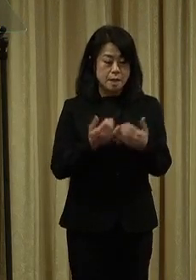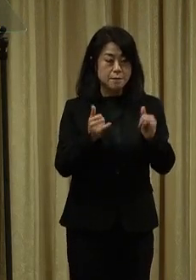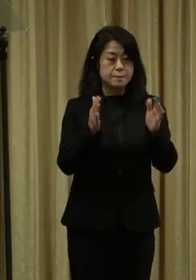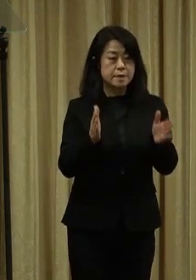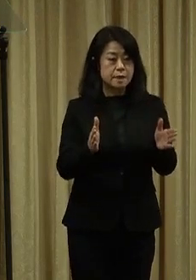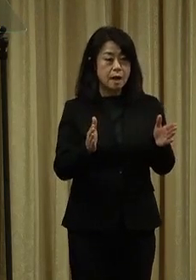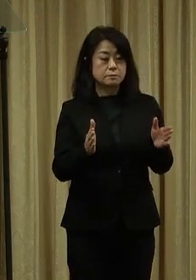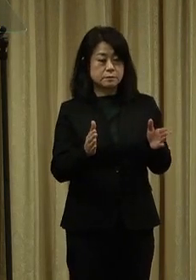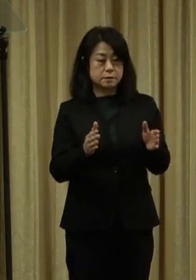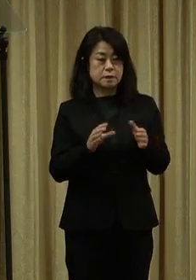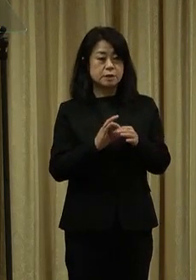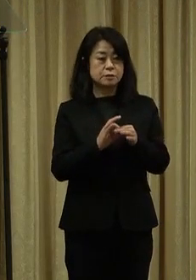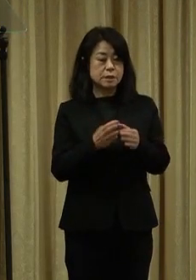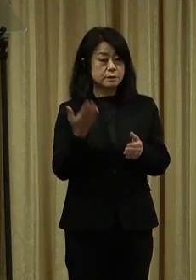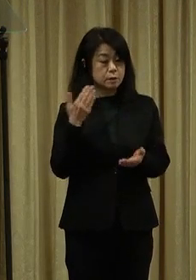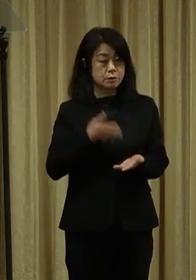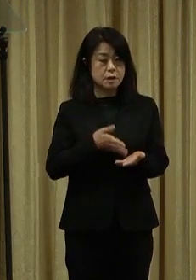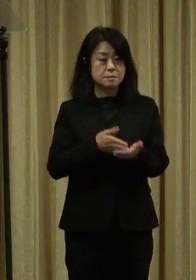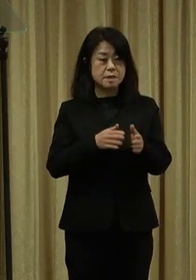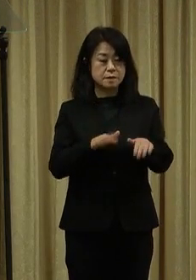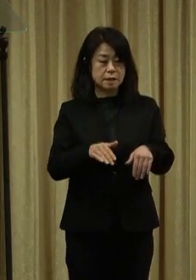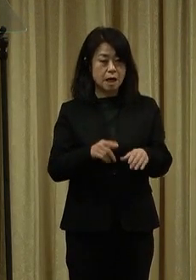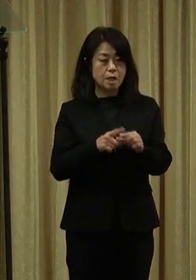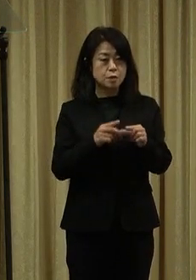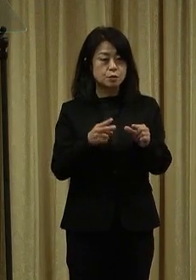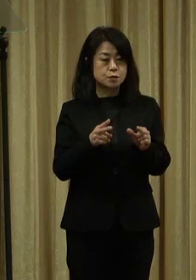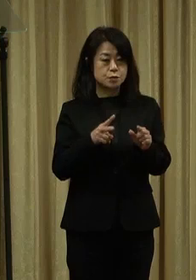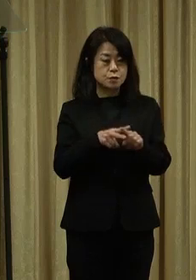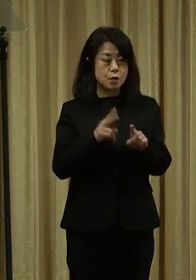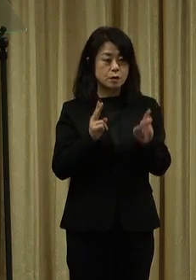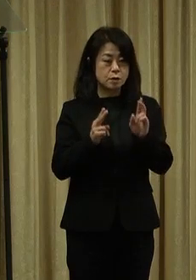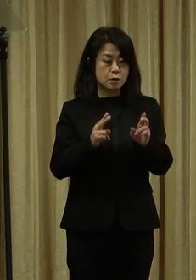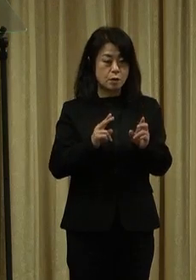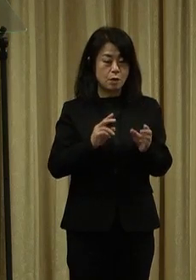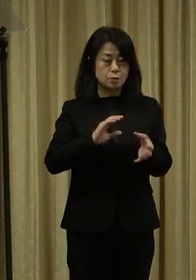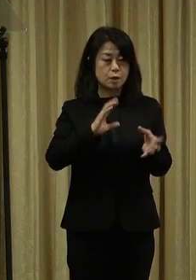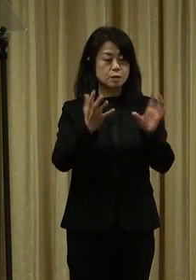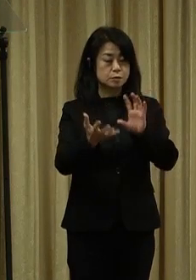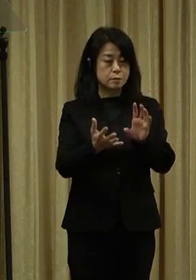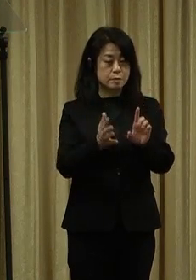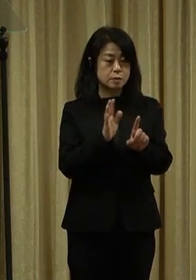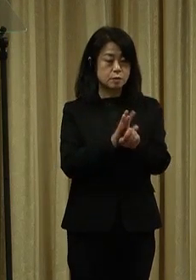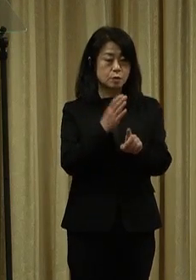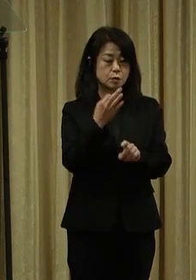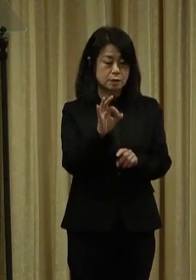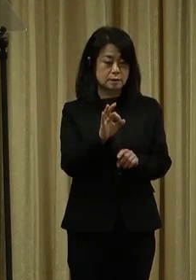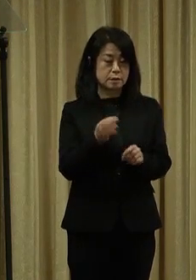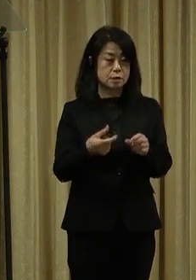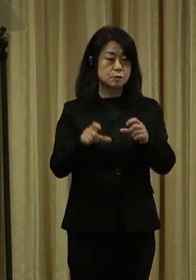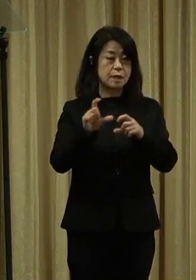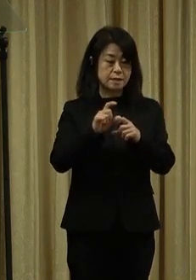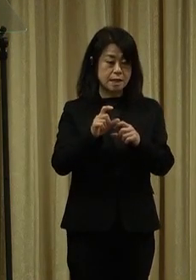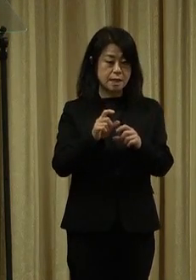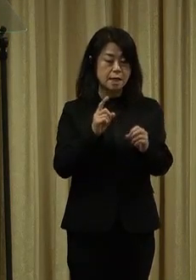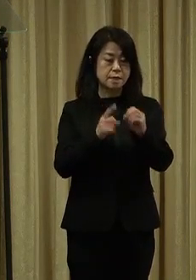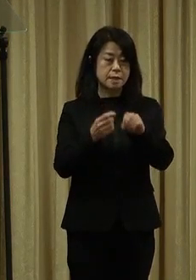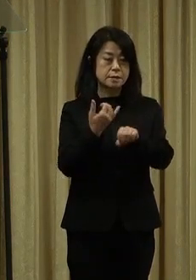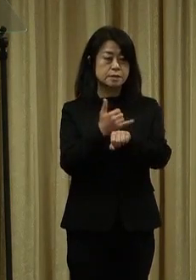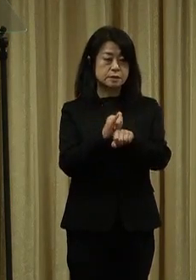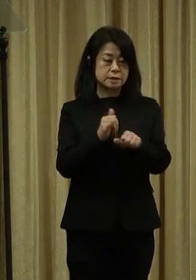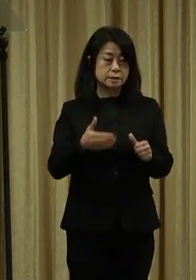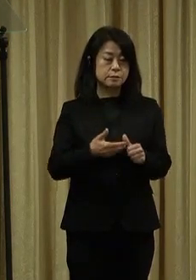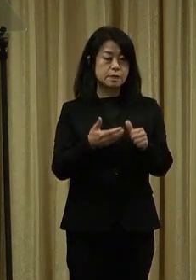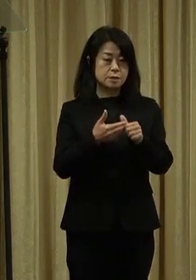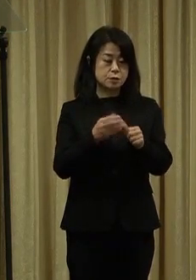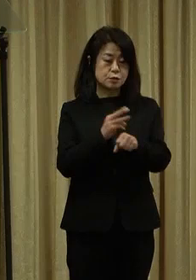部門については、先ほどご説明した中小企業トランスフォーメーション補助金に加えまして、デジタル人材の育成を図る研修